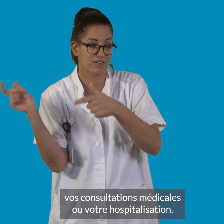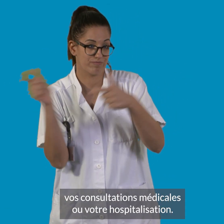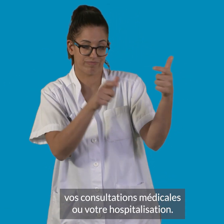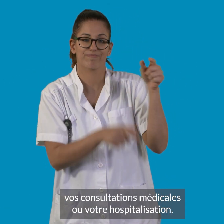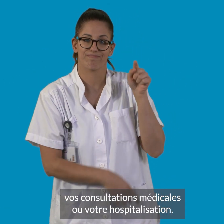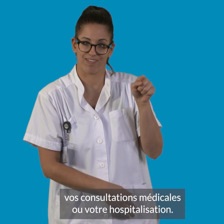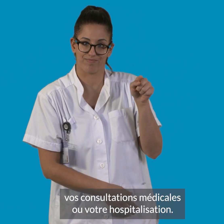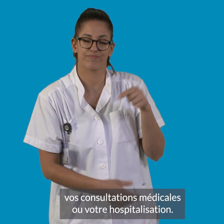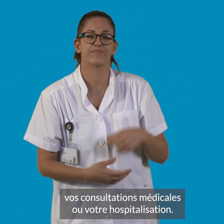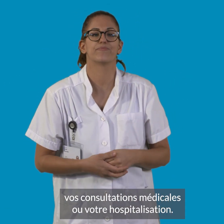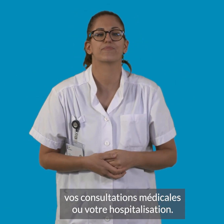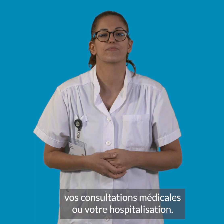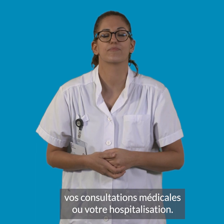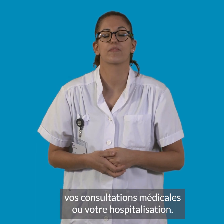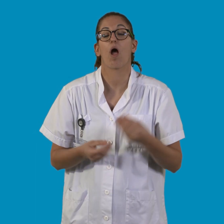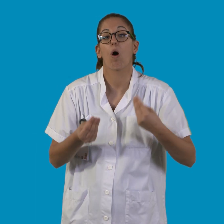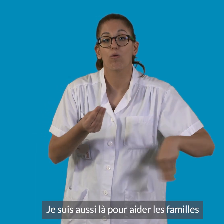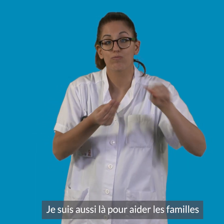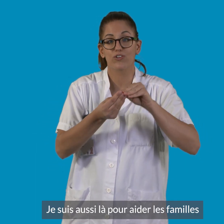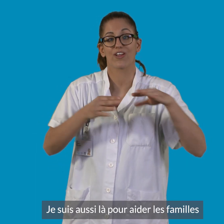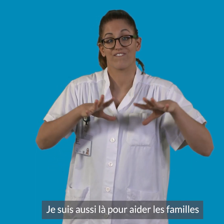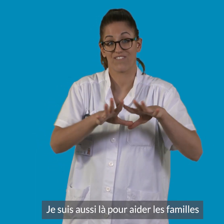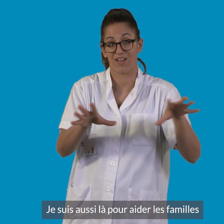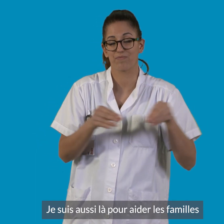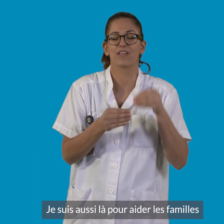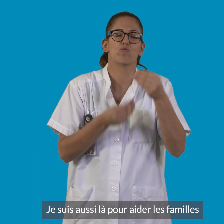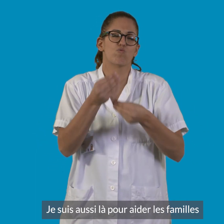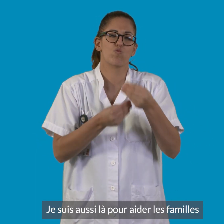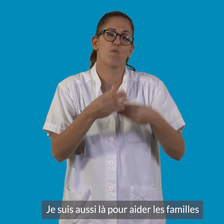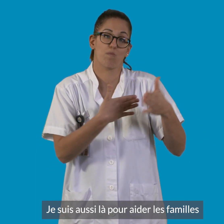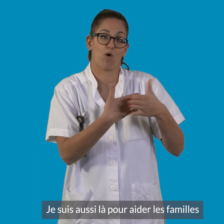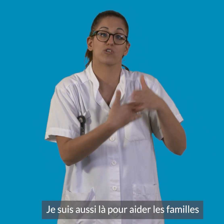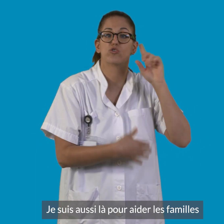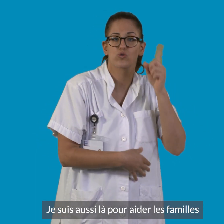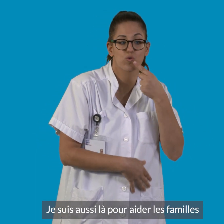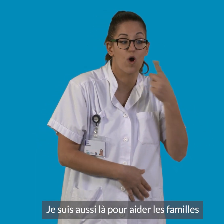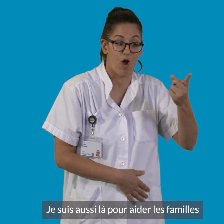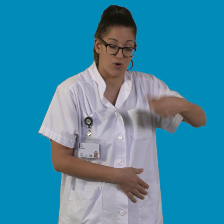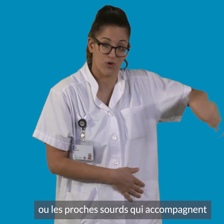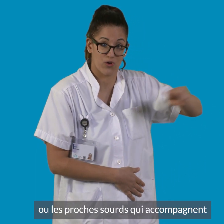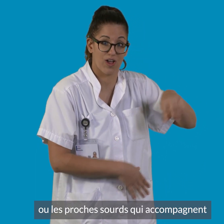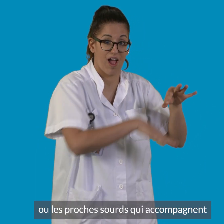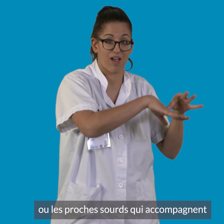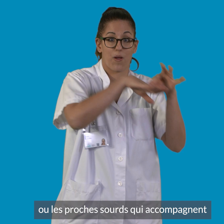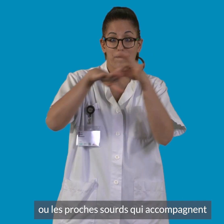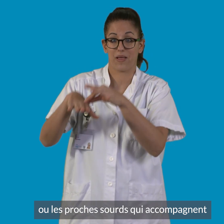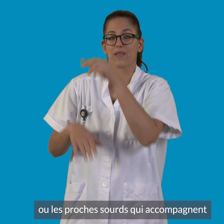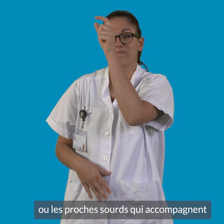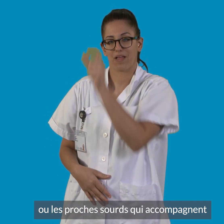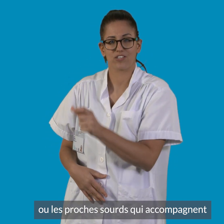ou votre hospitalisation. Je suis aussi là pour aider les familles ou les proches sourds